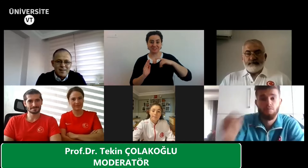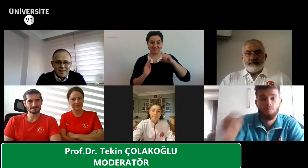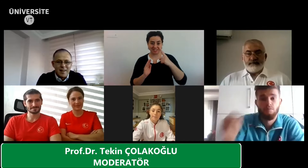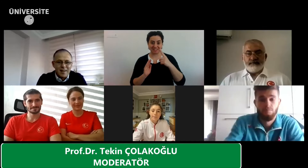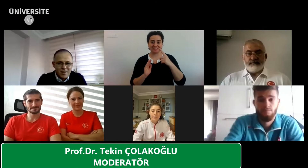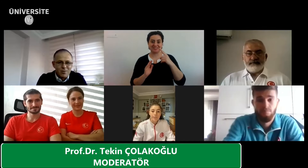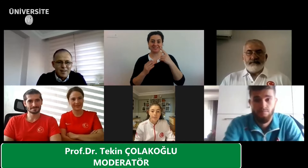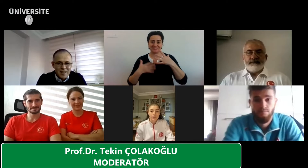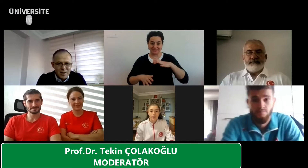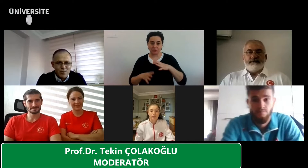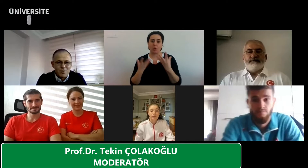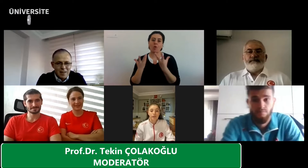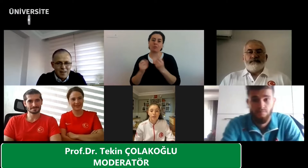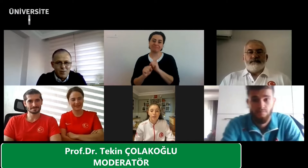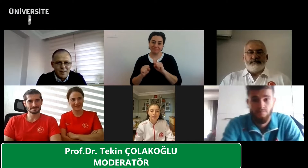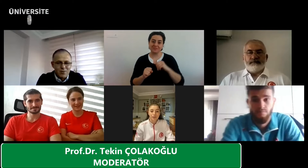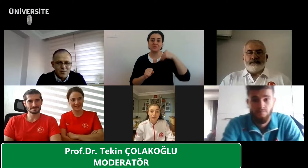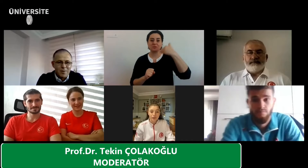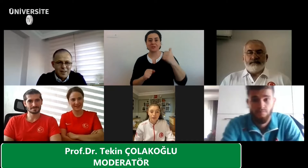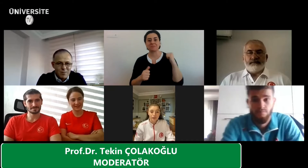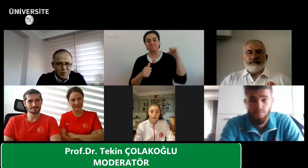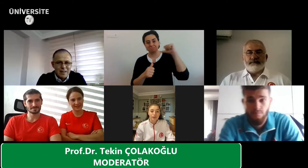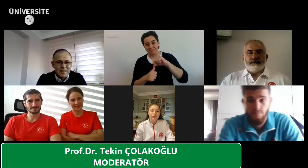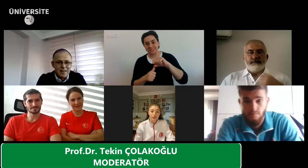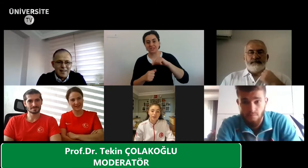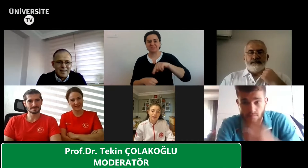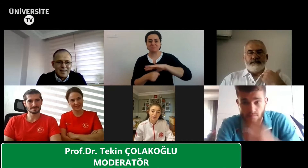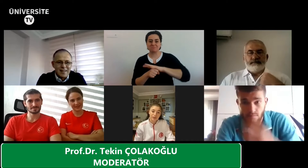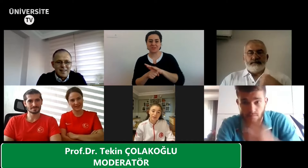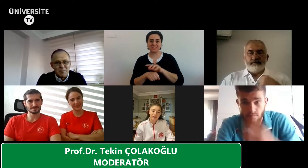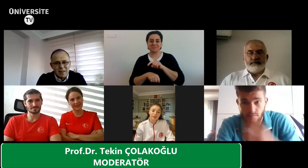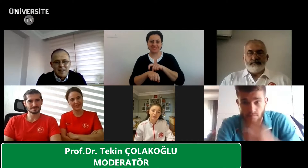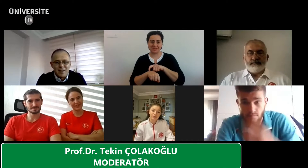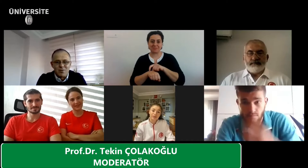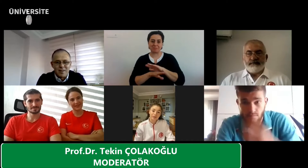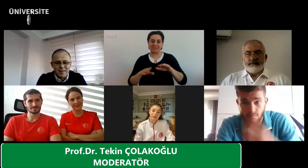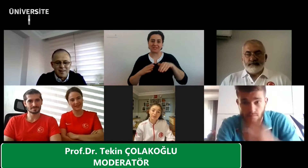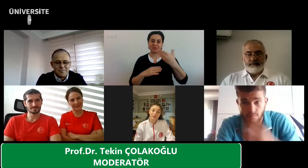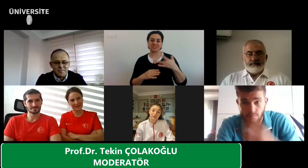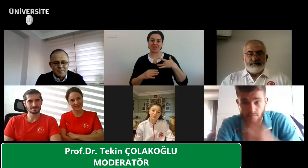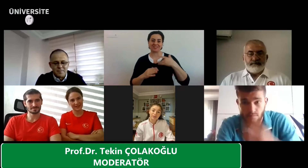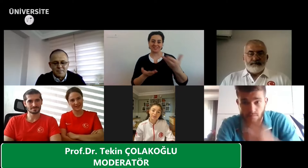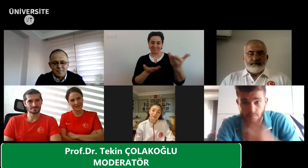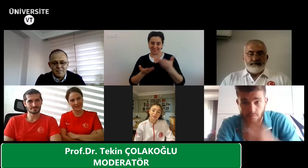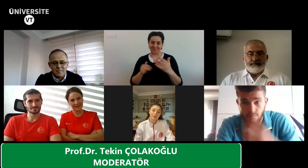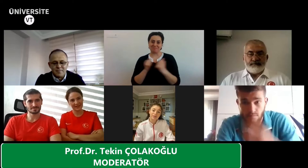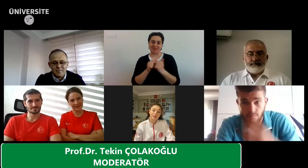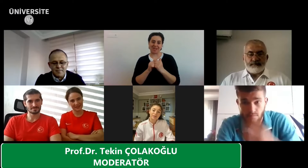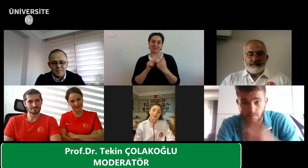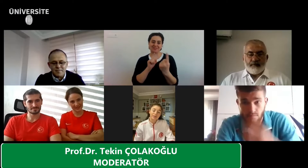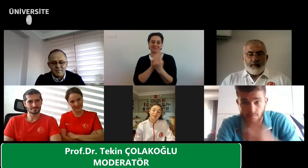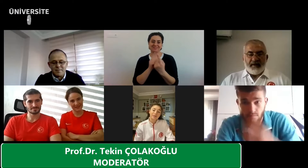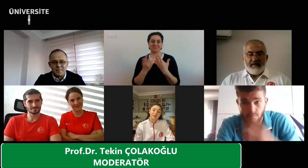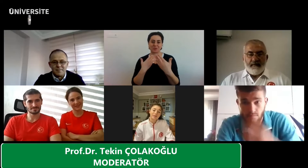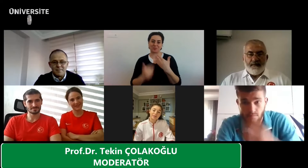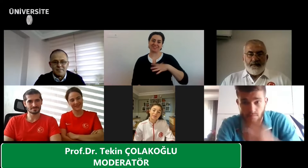yapmak ilerleyen günlerde istiyoruz. Birlikte olmak istiyoruz. Pandemi süreci bittikten sonra inşallah.